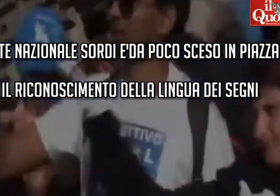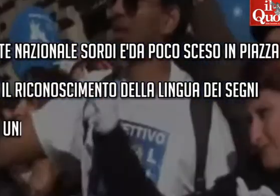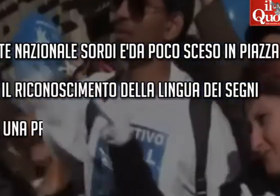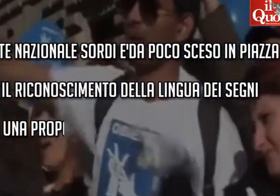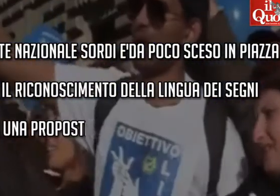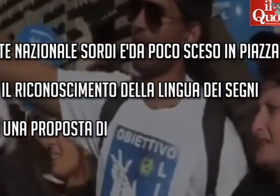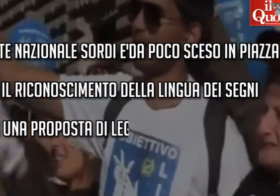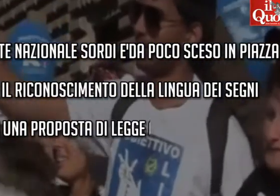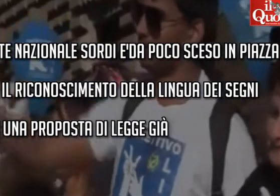lista non muore mai!